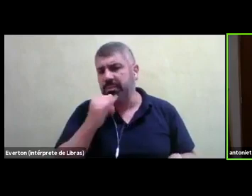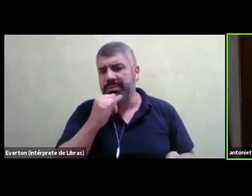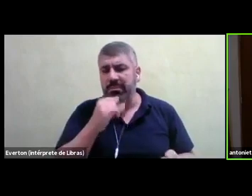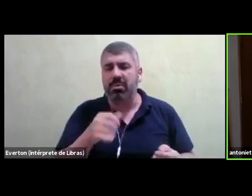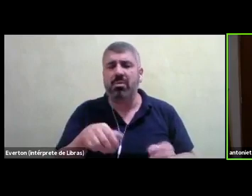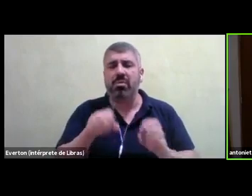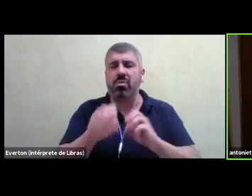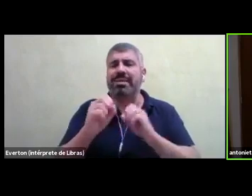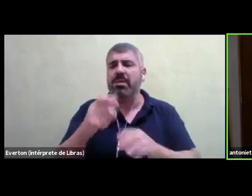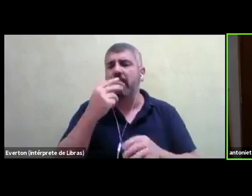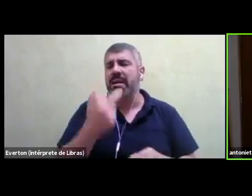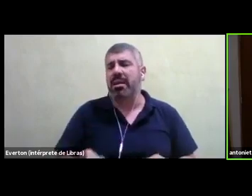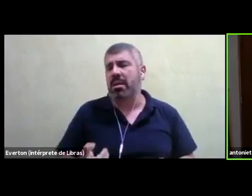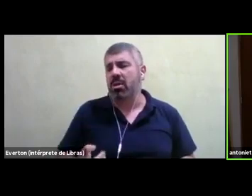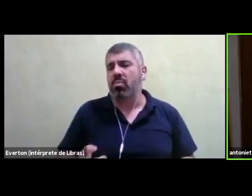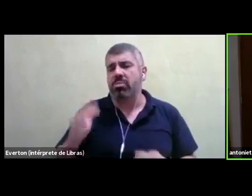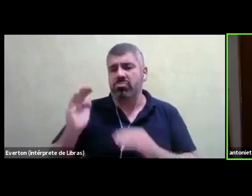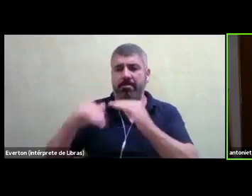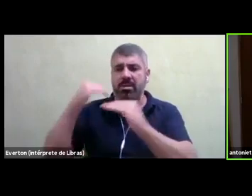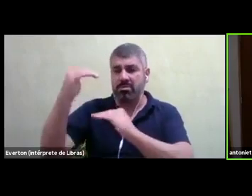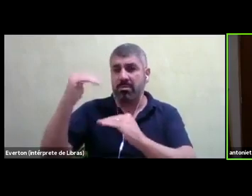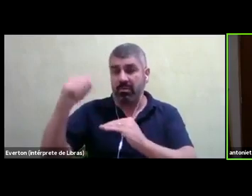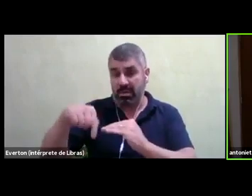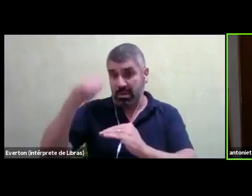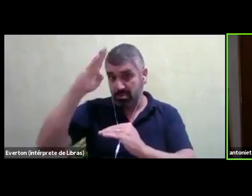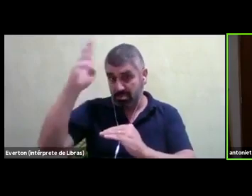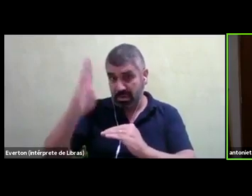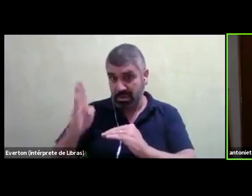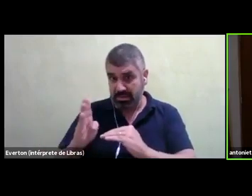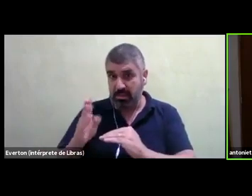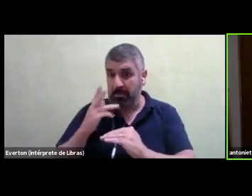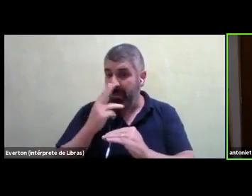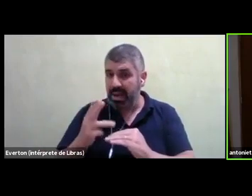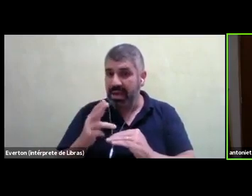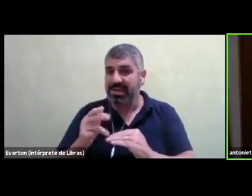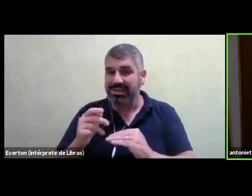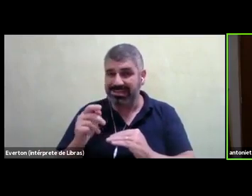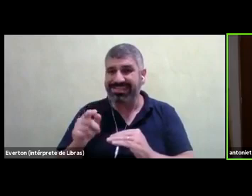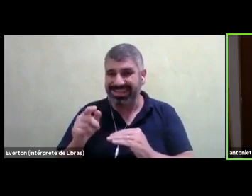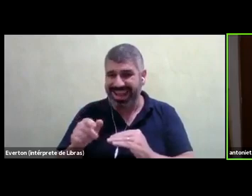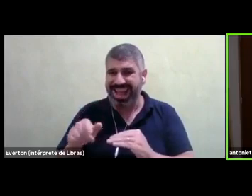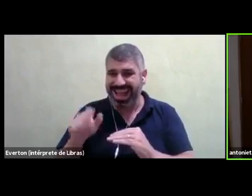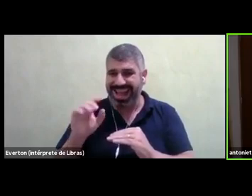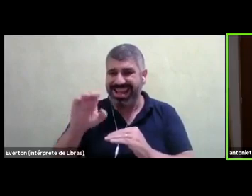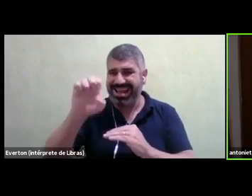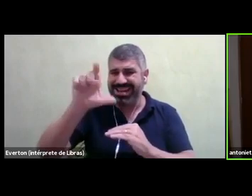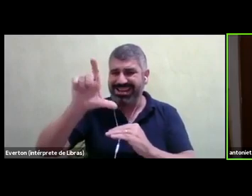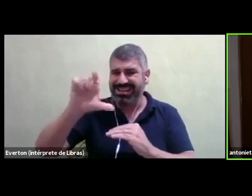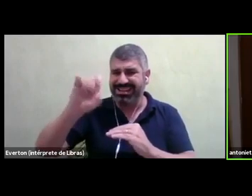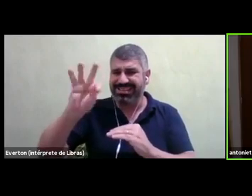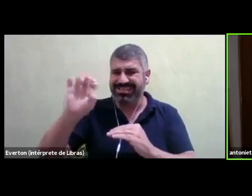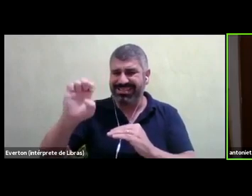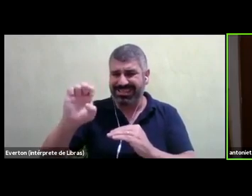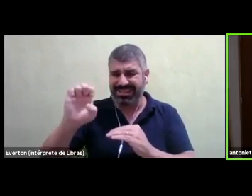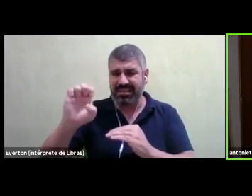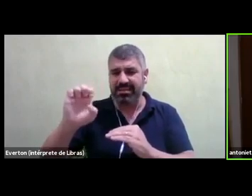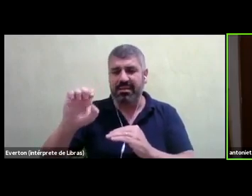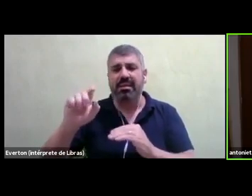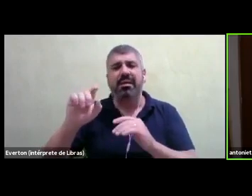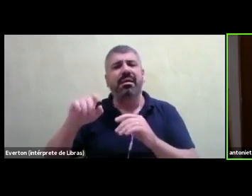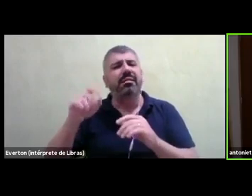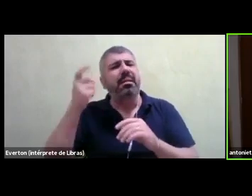bilíngue de prestígio, que infelizmente no Brasil caracteriza uma educação bilíngue de elite, está pensando aqui em São Paulo, está pensando